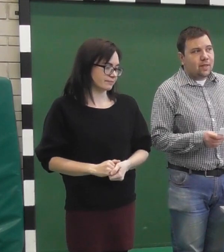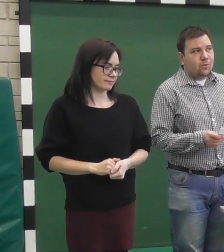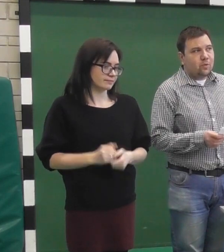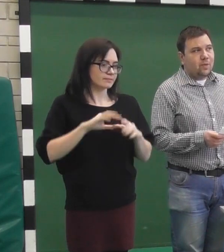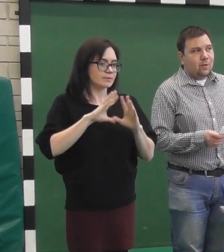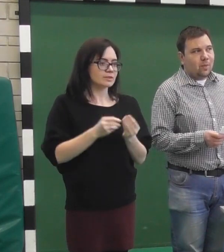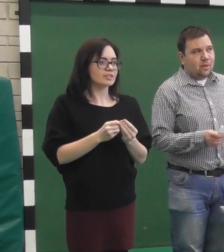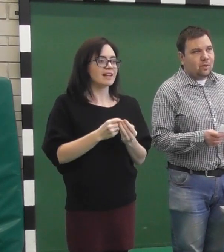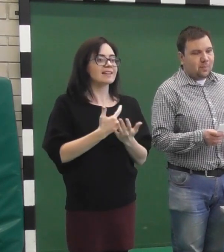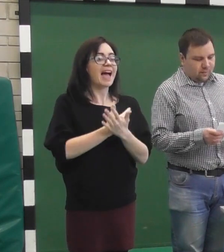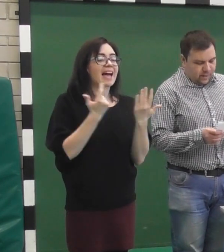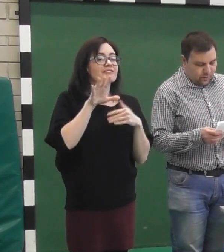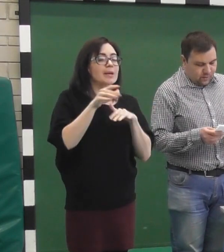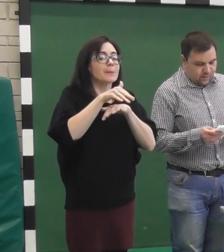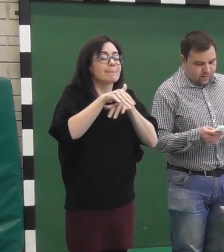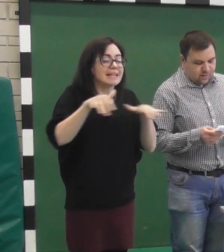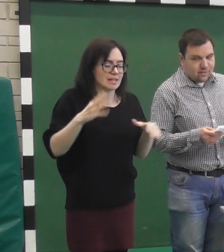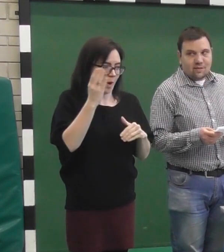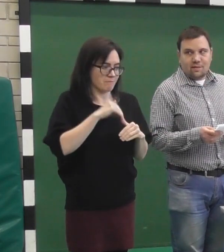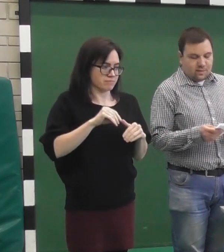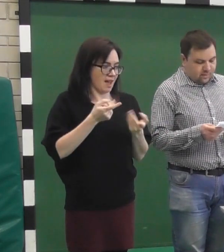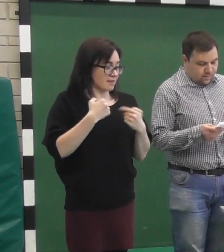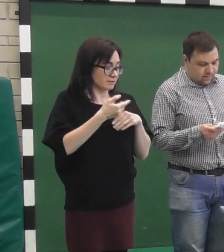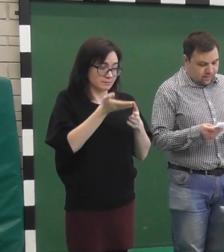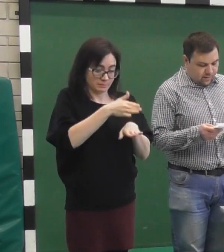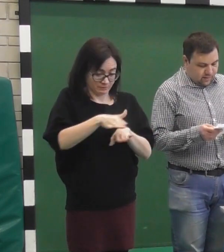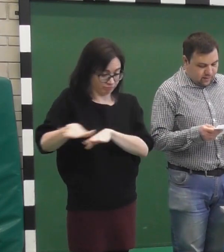Összesen 75 millió ember halt meg a világon.